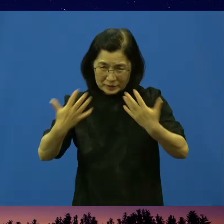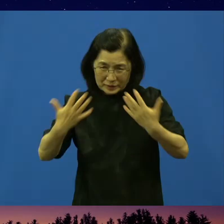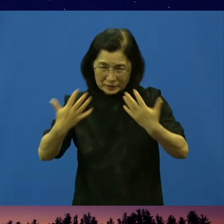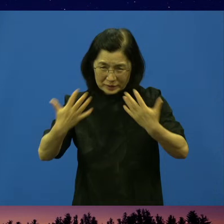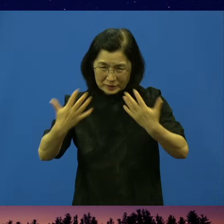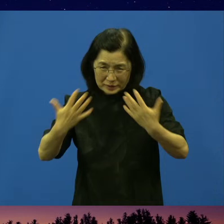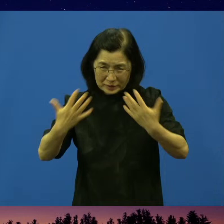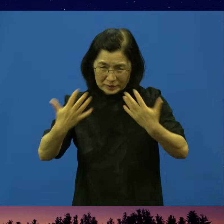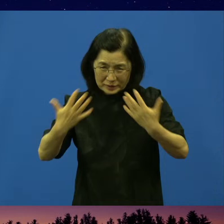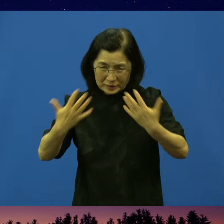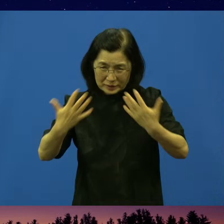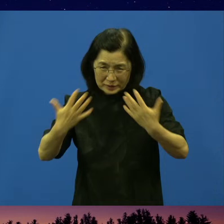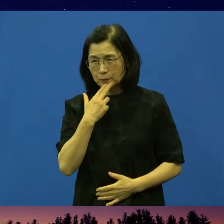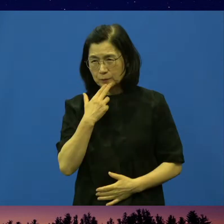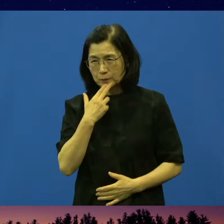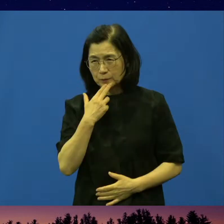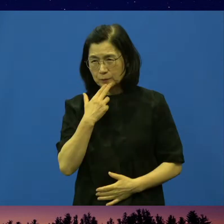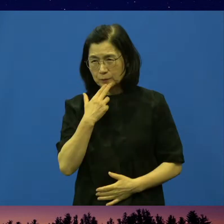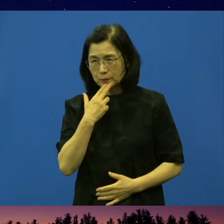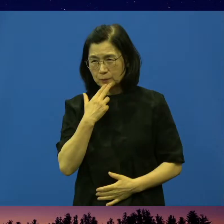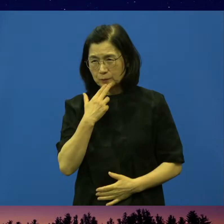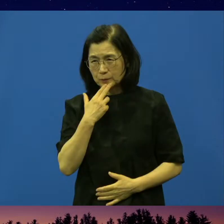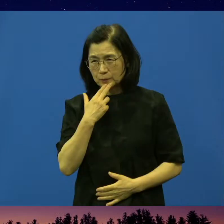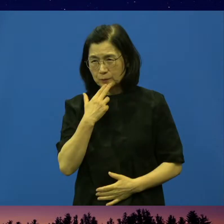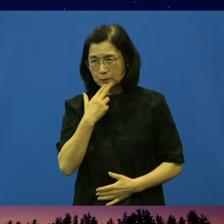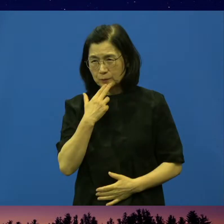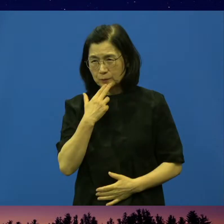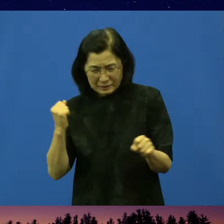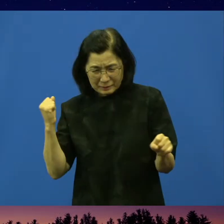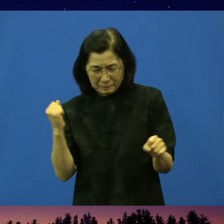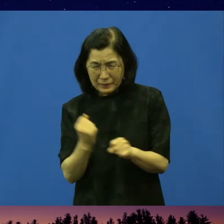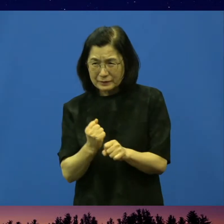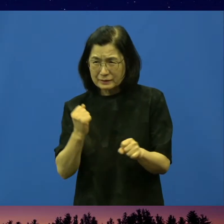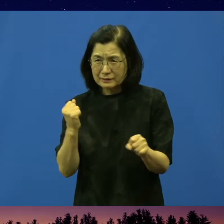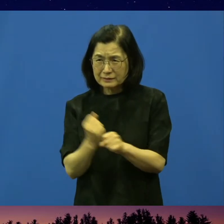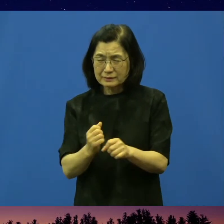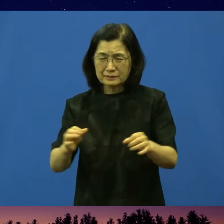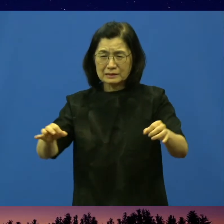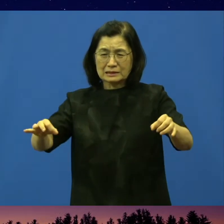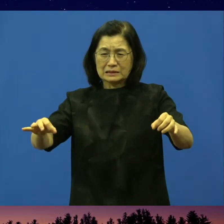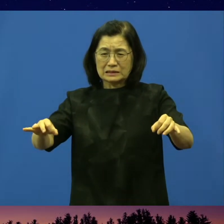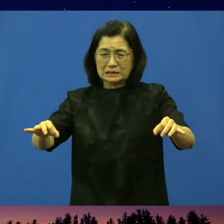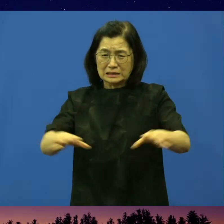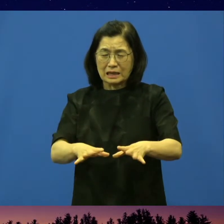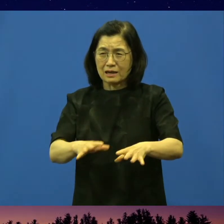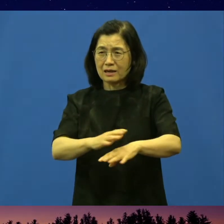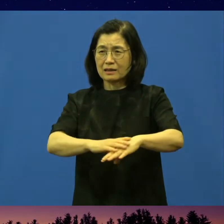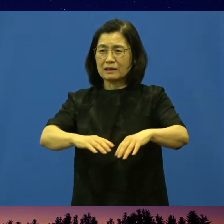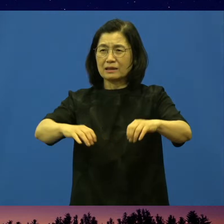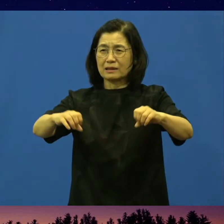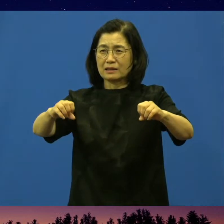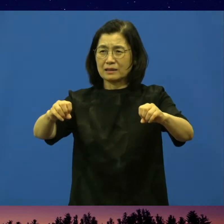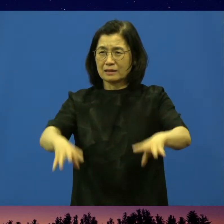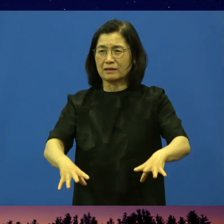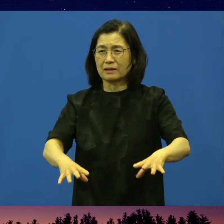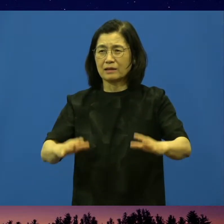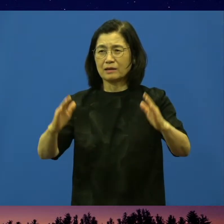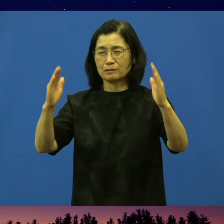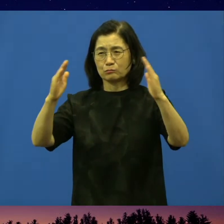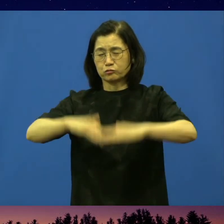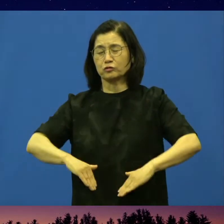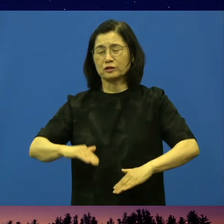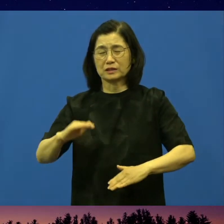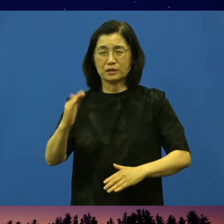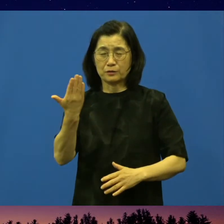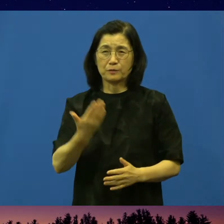여러분, 인간이 쌓아 올린 것은 한순간이에요. 한순간. 여러분, 돈도 그래요. 막 벌기는 어려워요. 근데 그냥